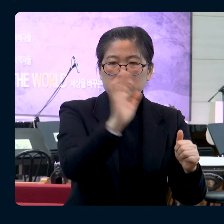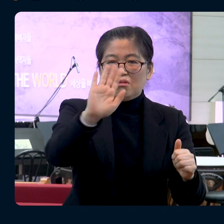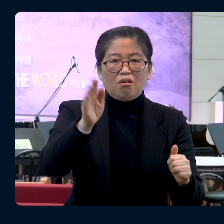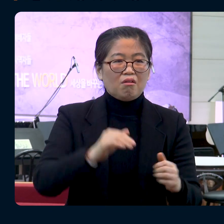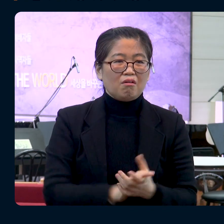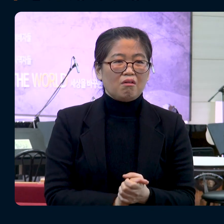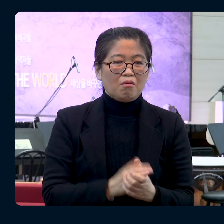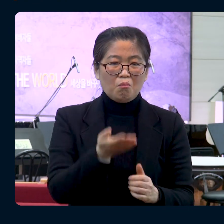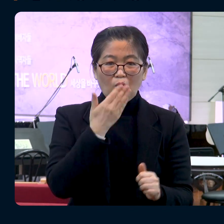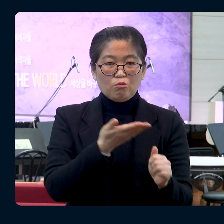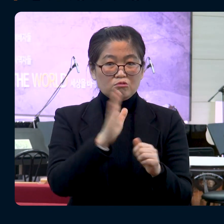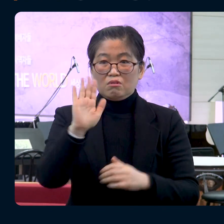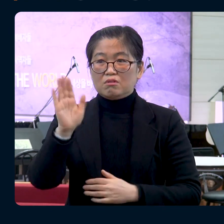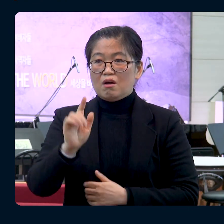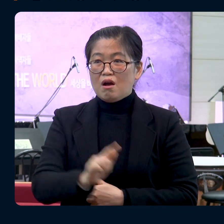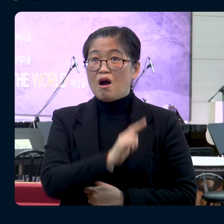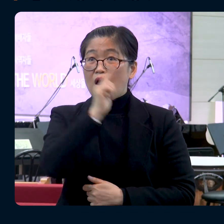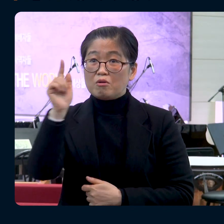먹을 걸 안 줘요.